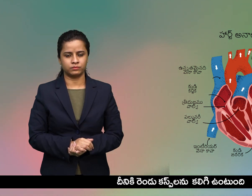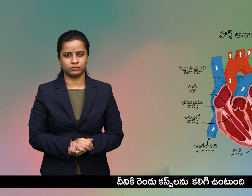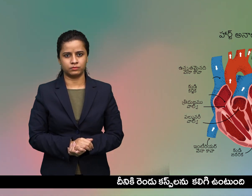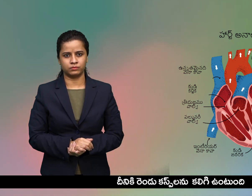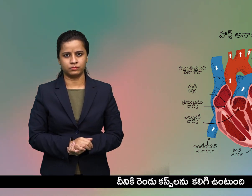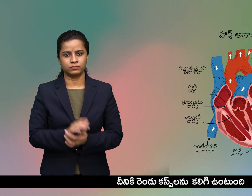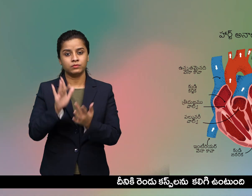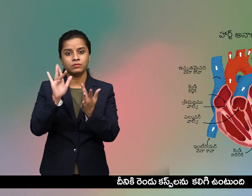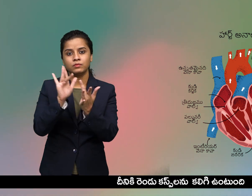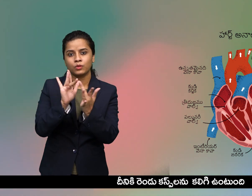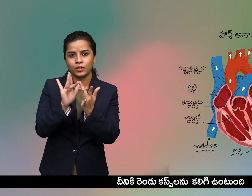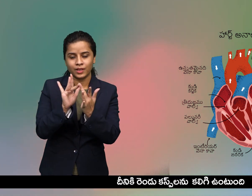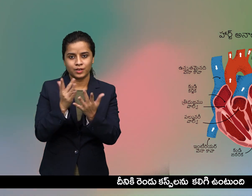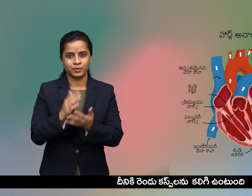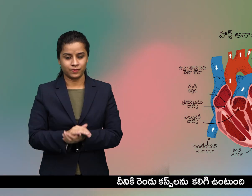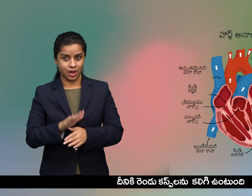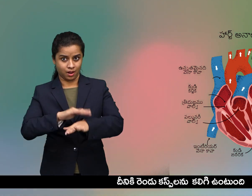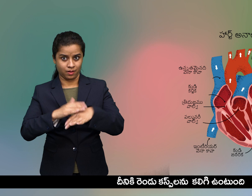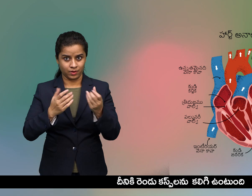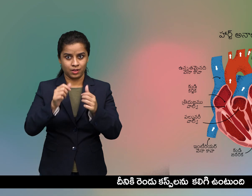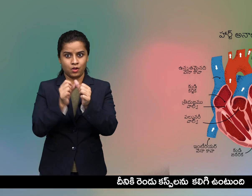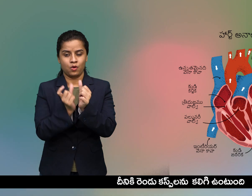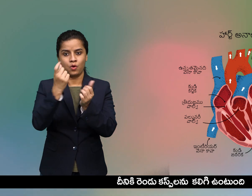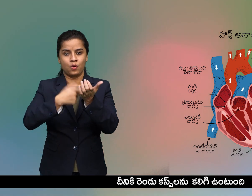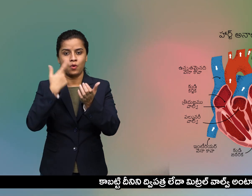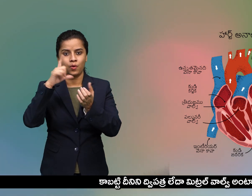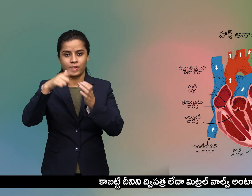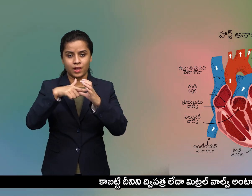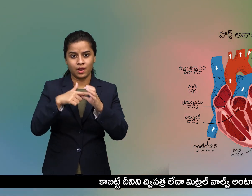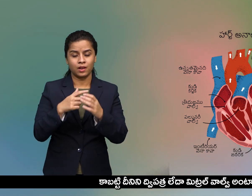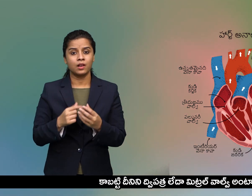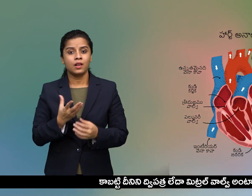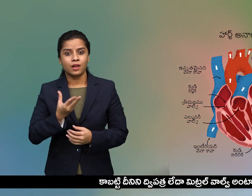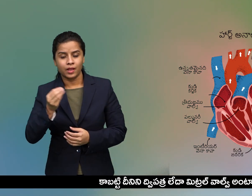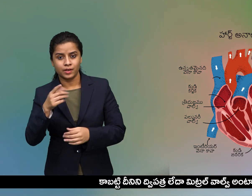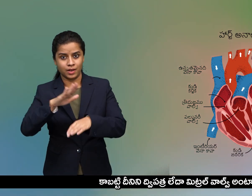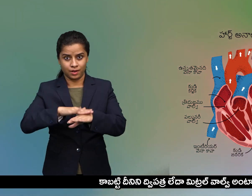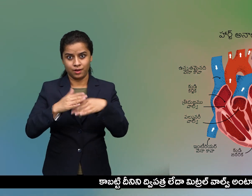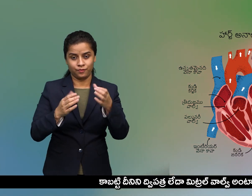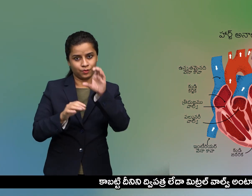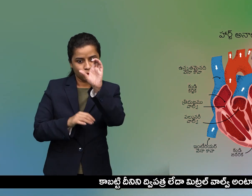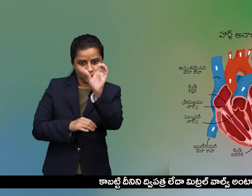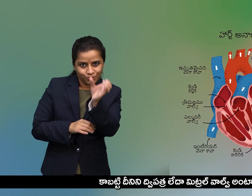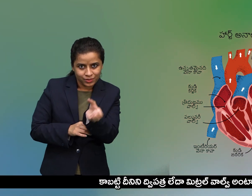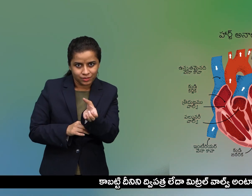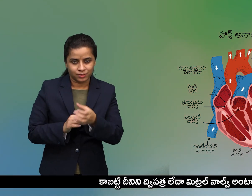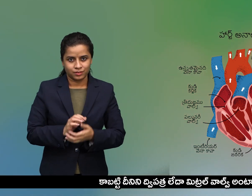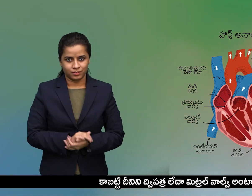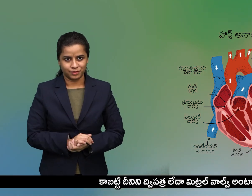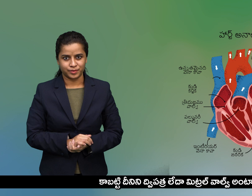దీనికి 2 కస్పులను కలిగి ఉంటుంది కాబట్టి దీనిని ద్విపత్ర లేదా మిట్రల్